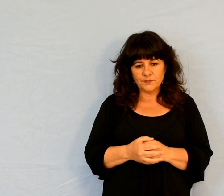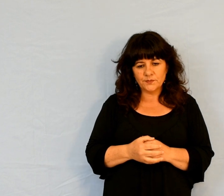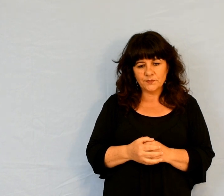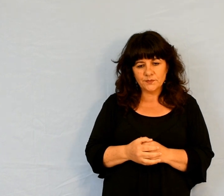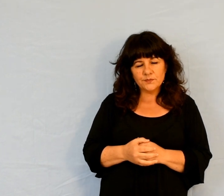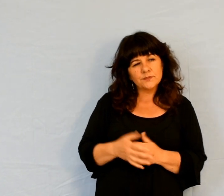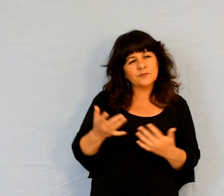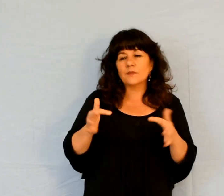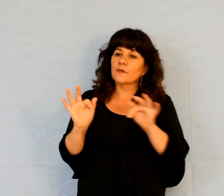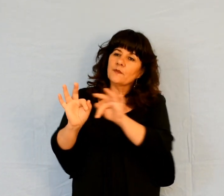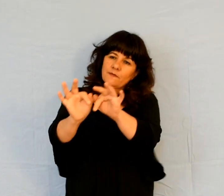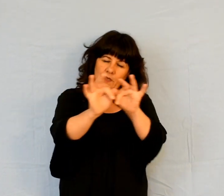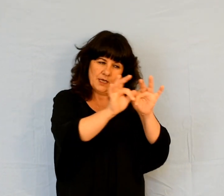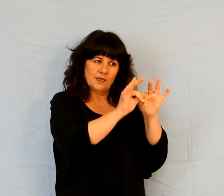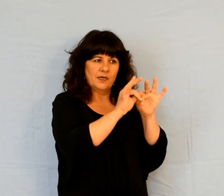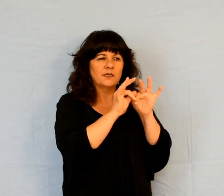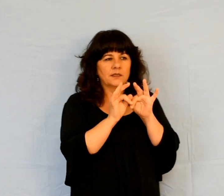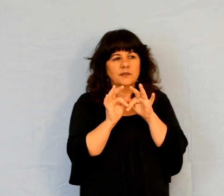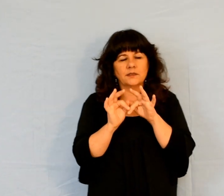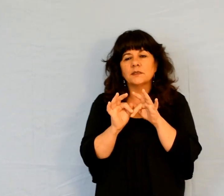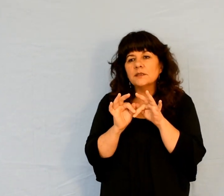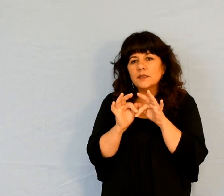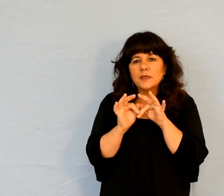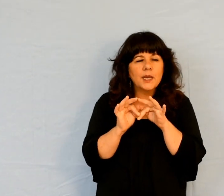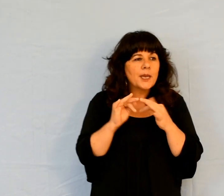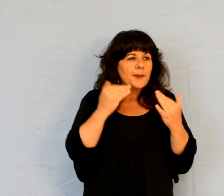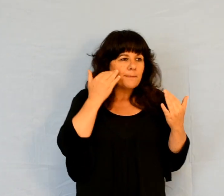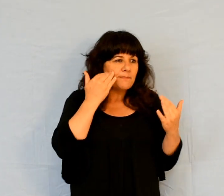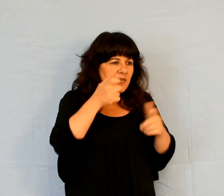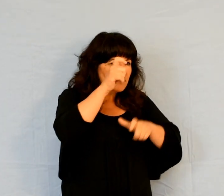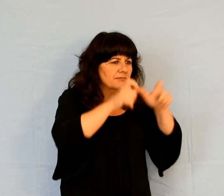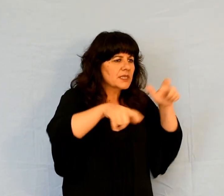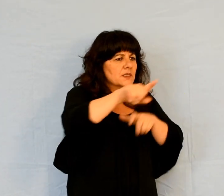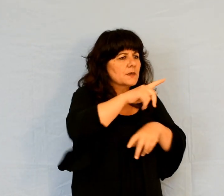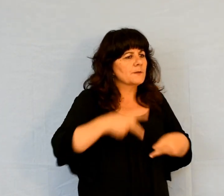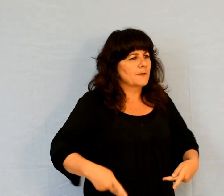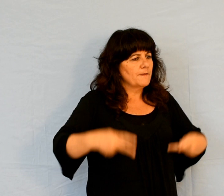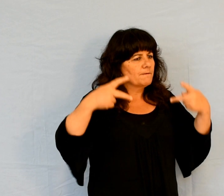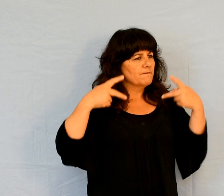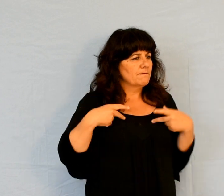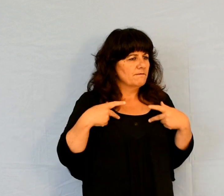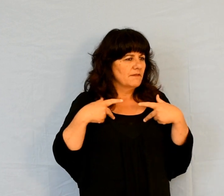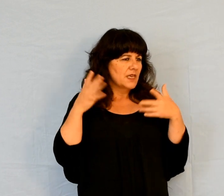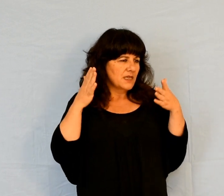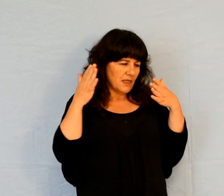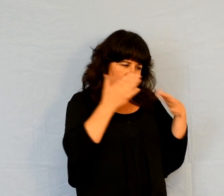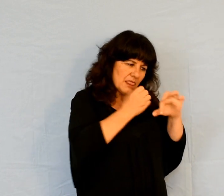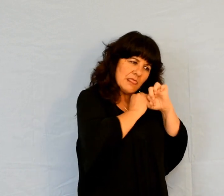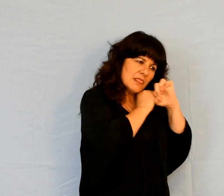Frères, ceux qui sont sous l'emprise de la chair ne peuvent pas plaire à Dieu.